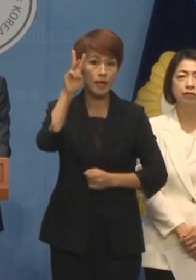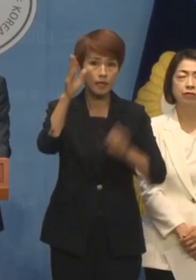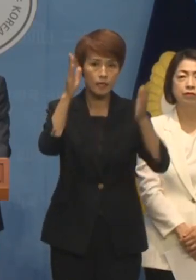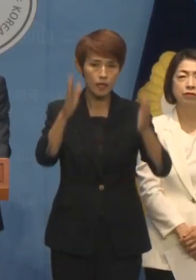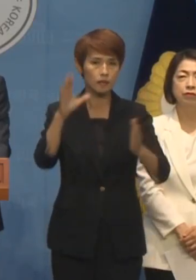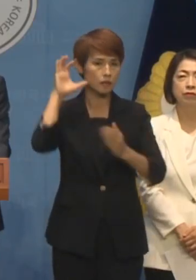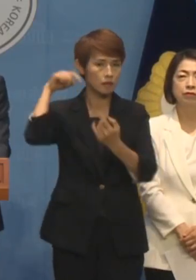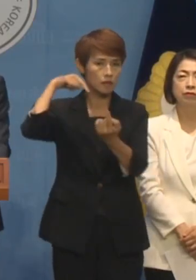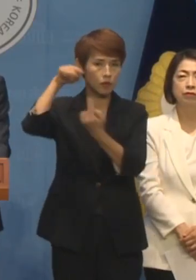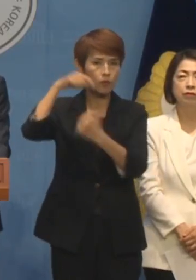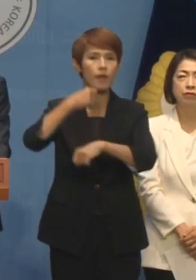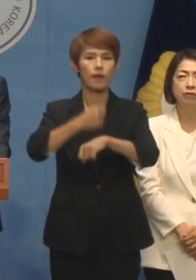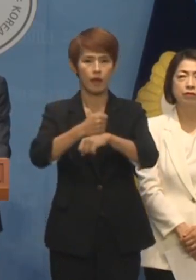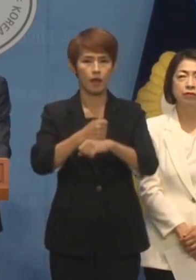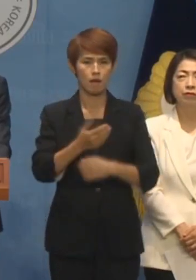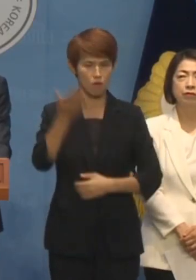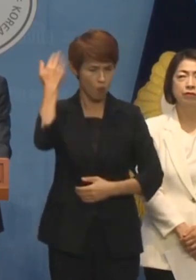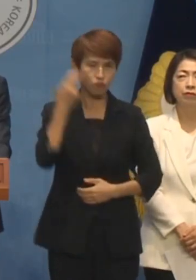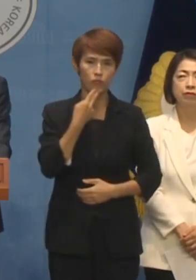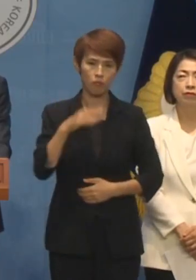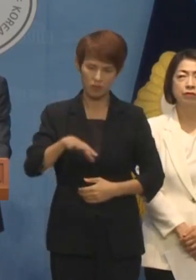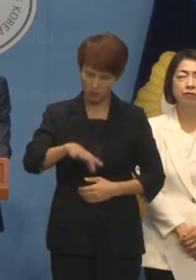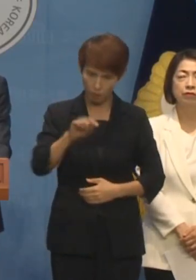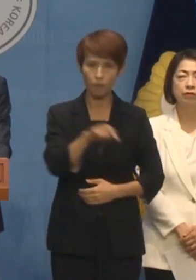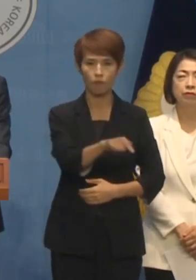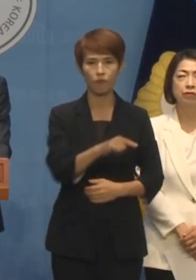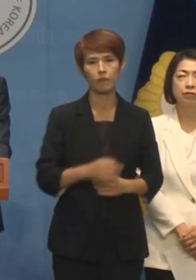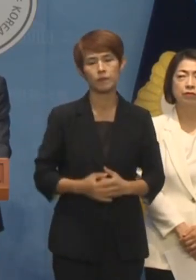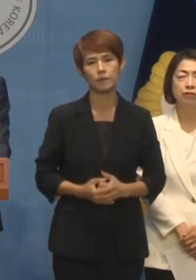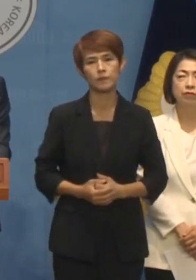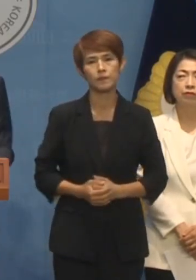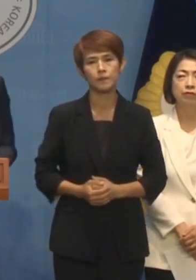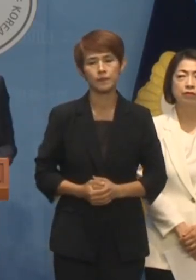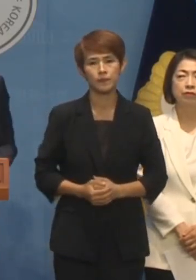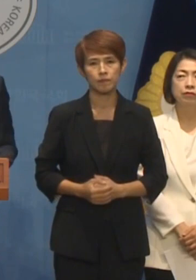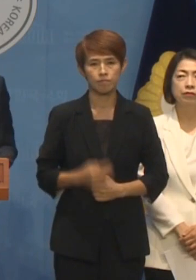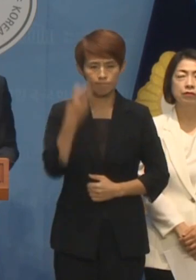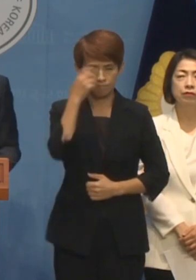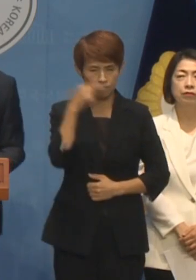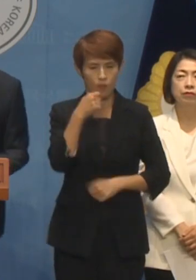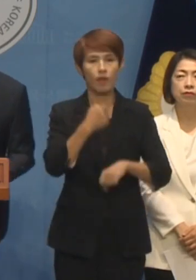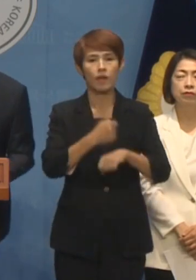청문회라는 매우 이례적인 결단을 했음을 말씀드리겠습니다. 철저히